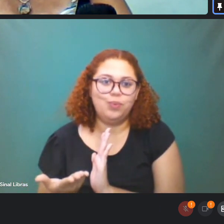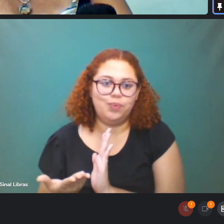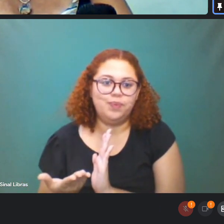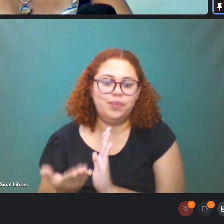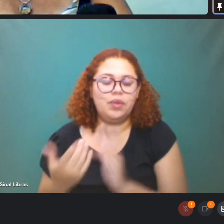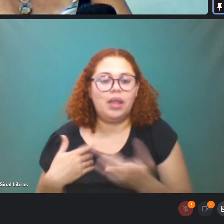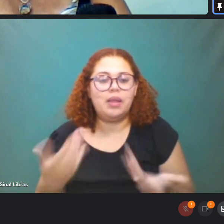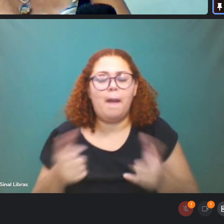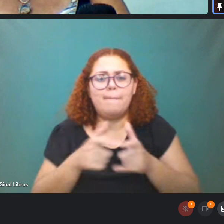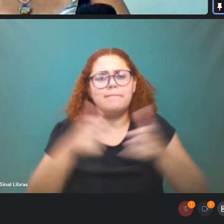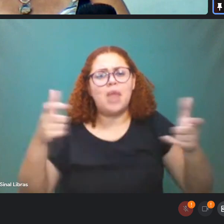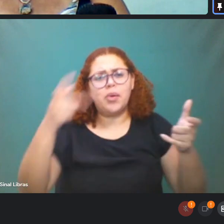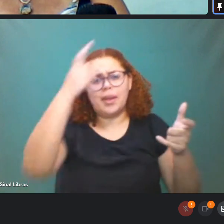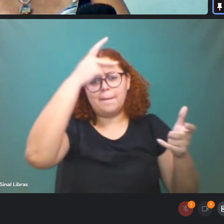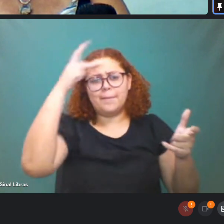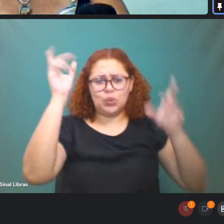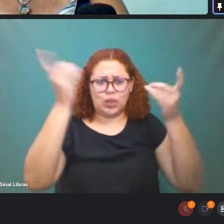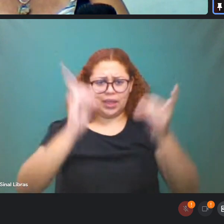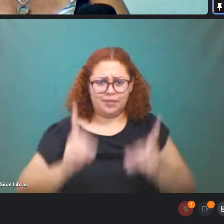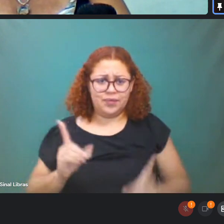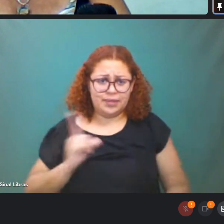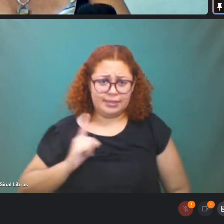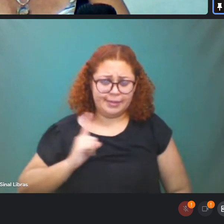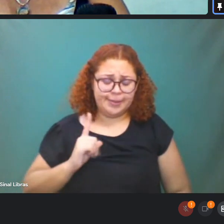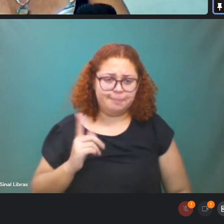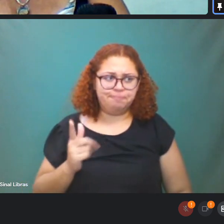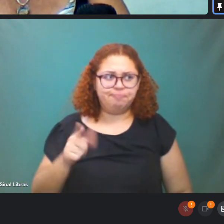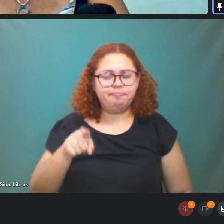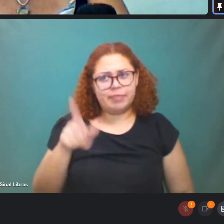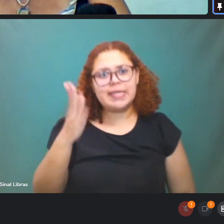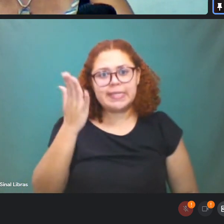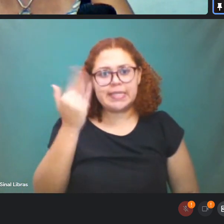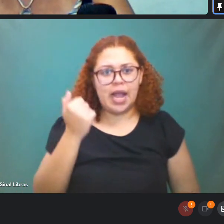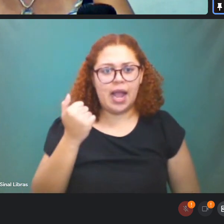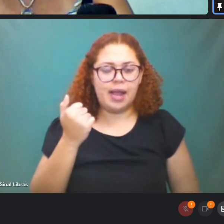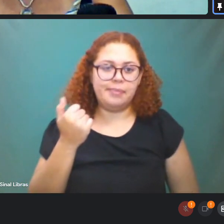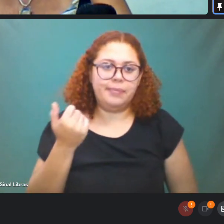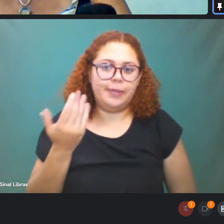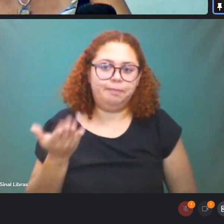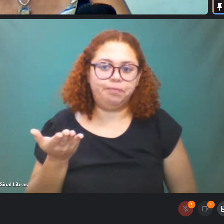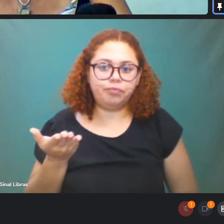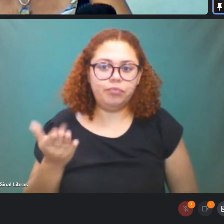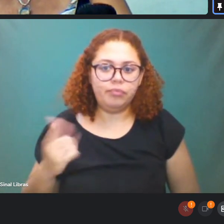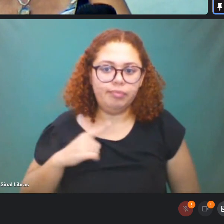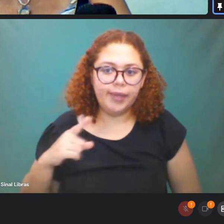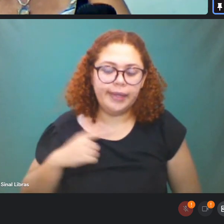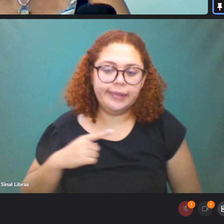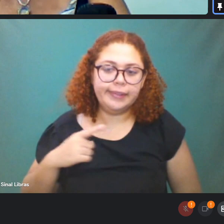com deficiência, por mais que ele saiba, porque ele tem